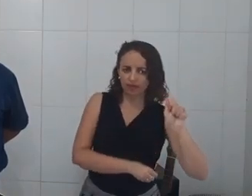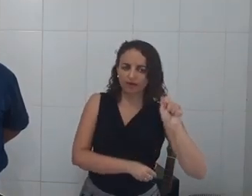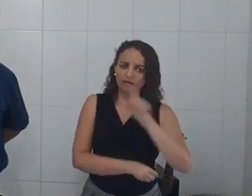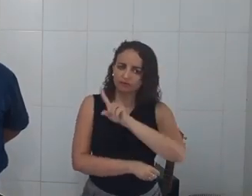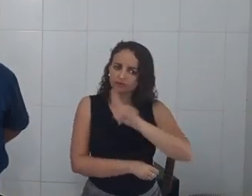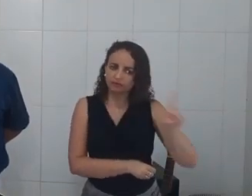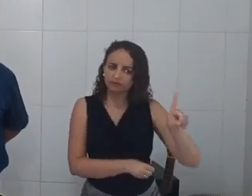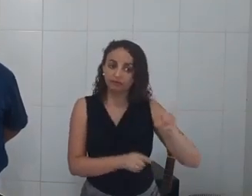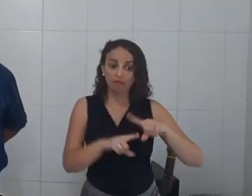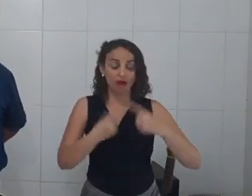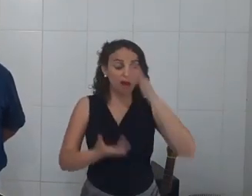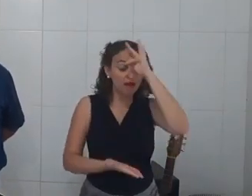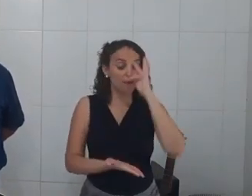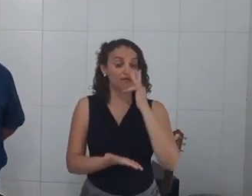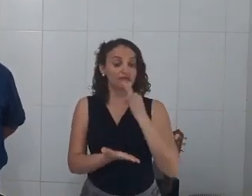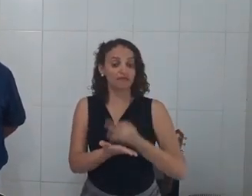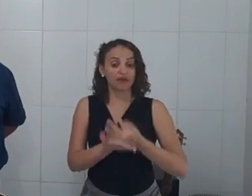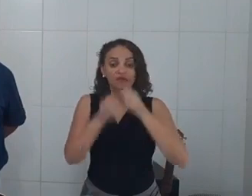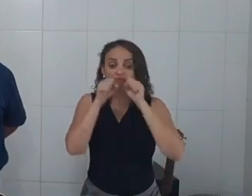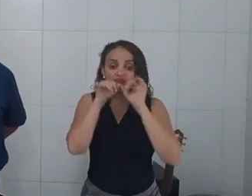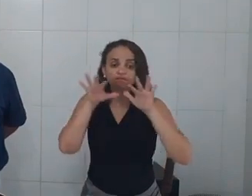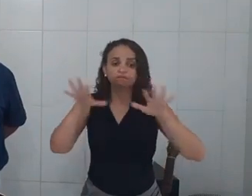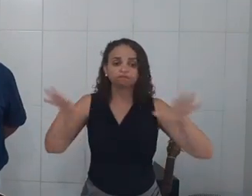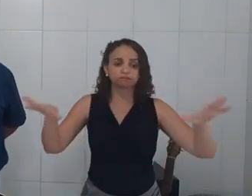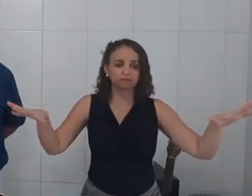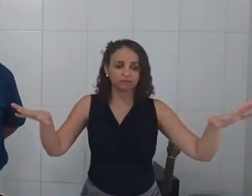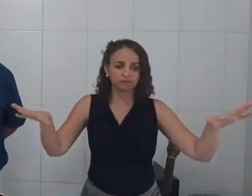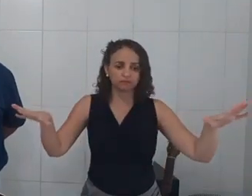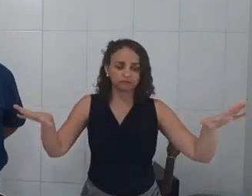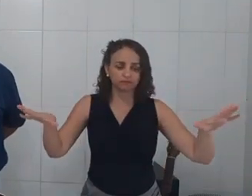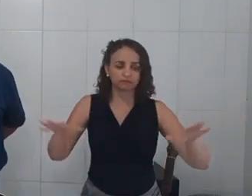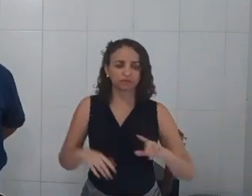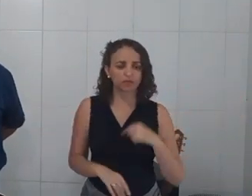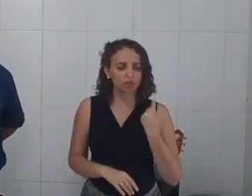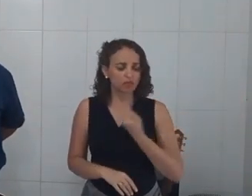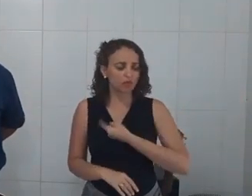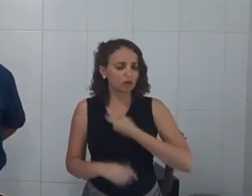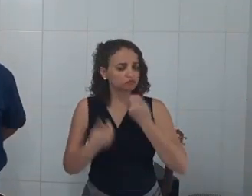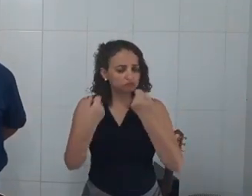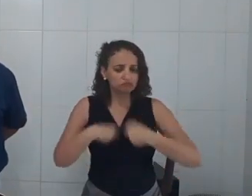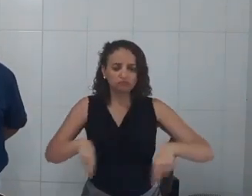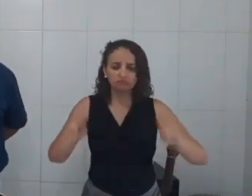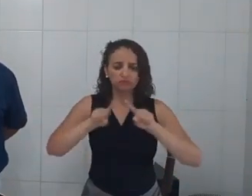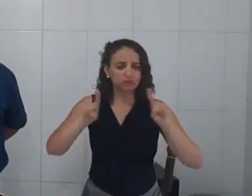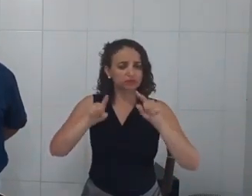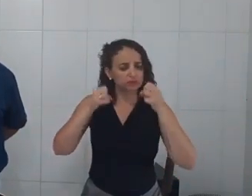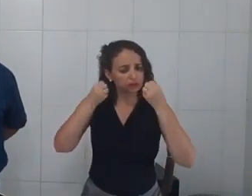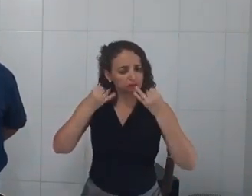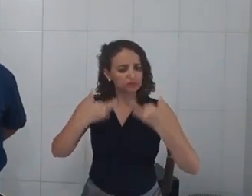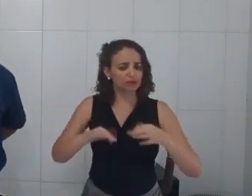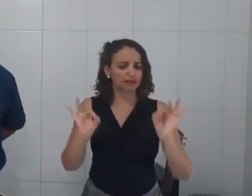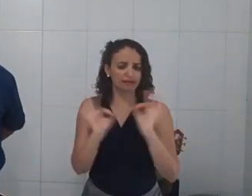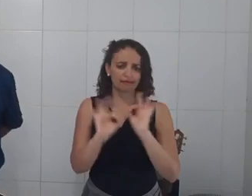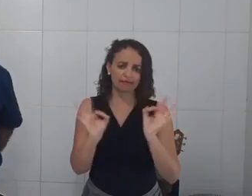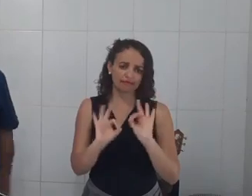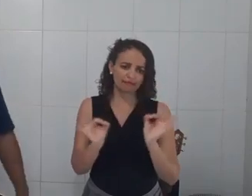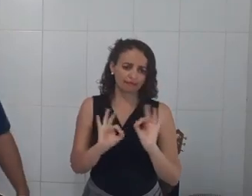Deus se espalhou, de tal maneira que já dela não temos necessidade de falar coisa